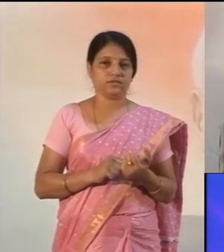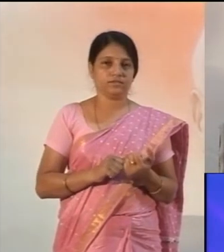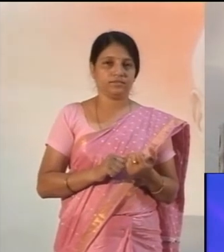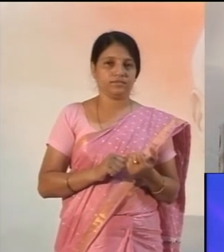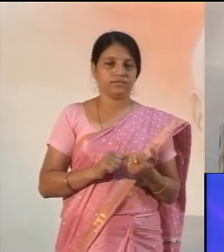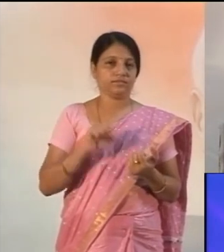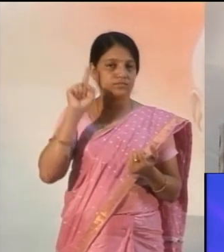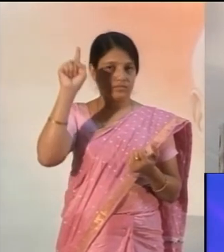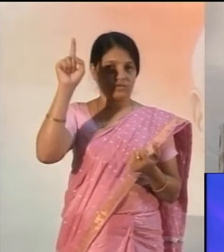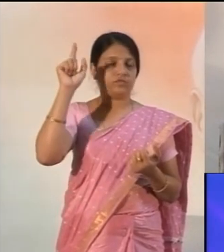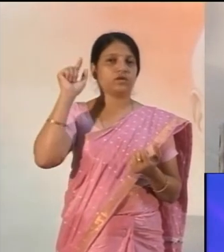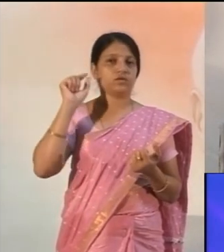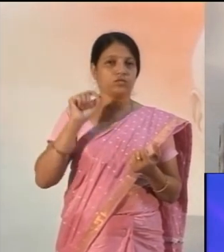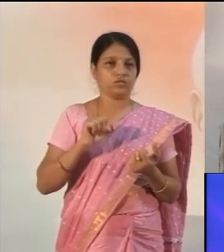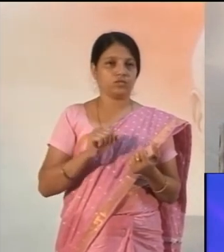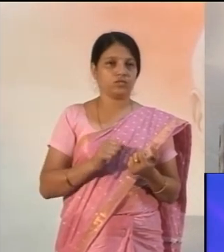भगवान को